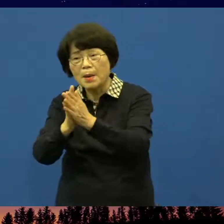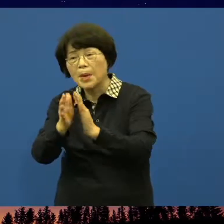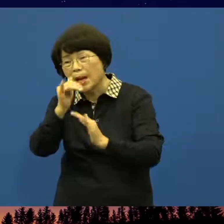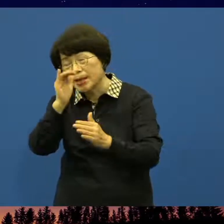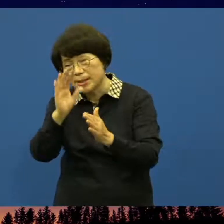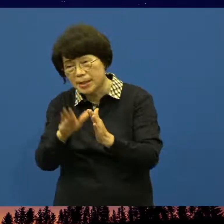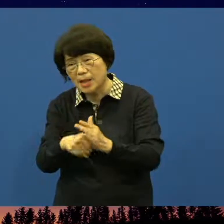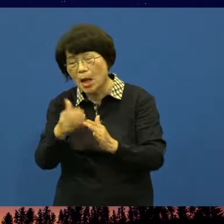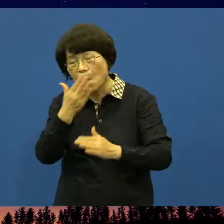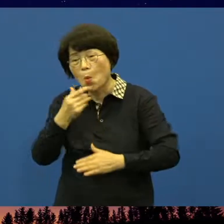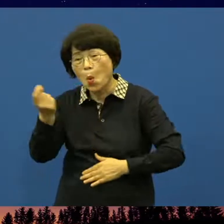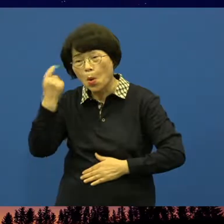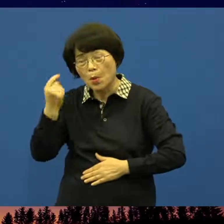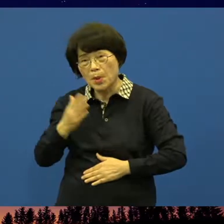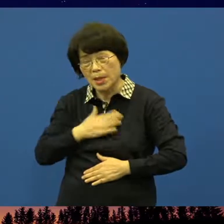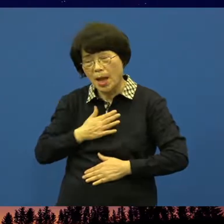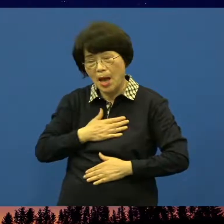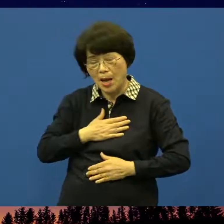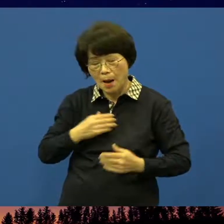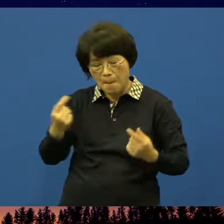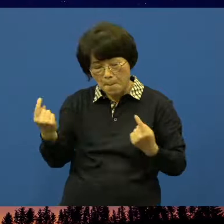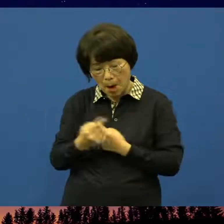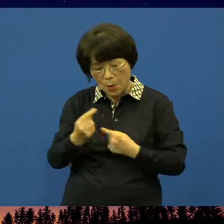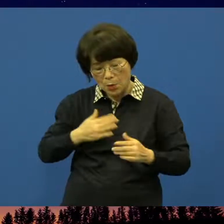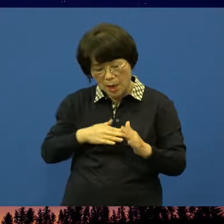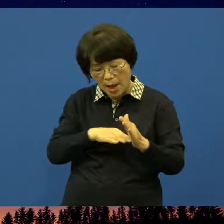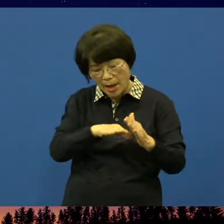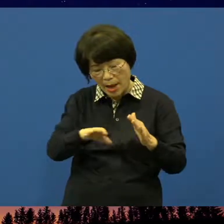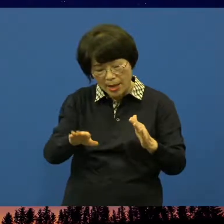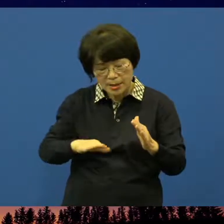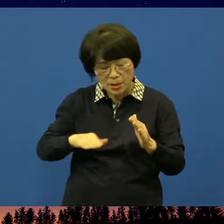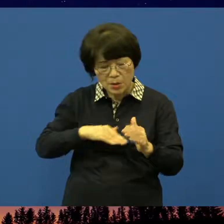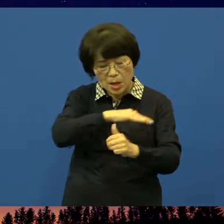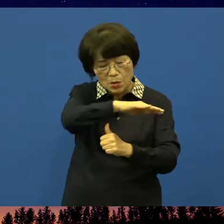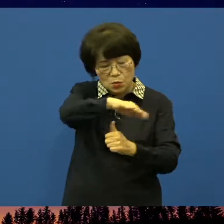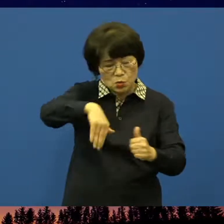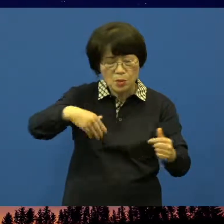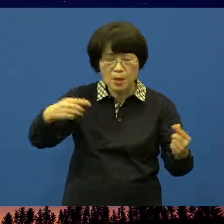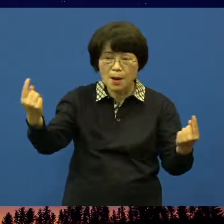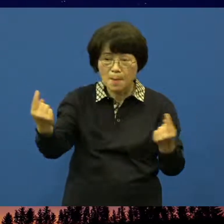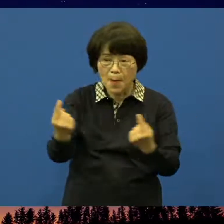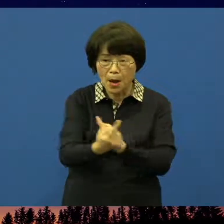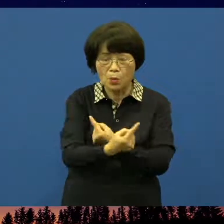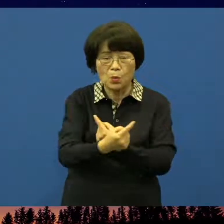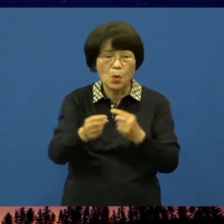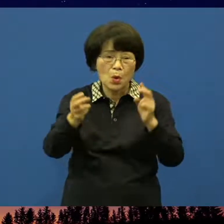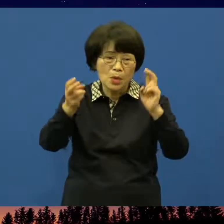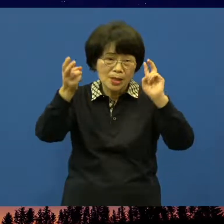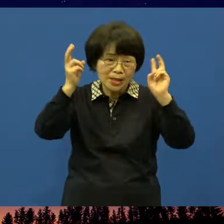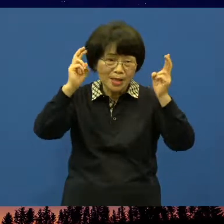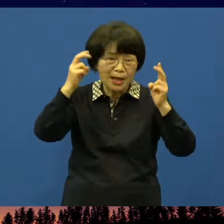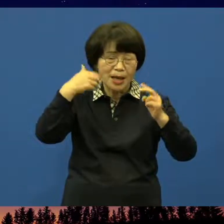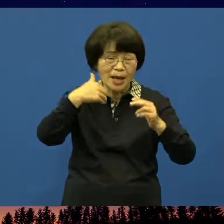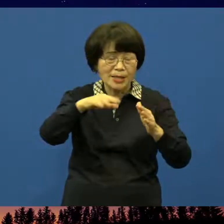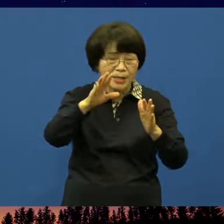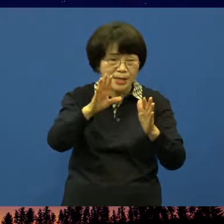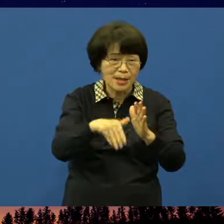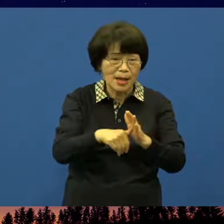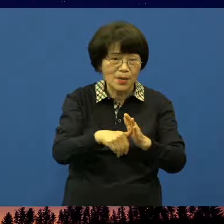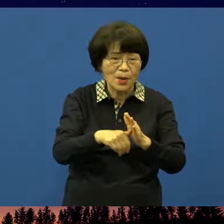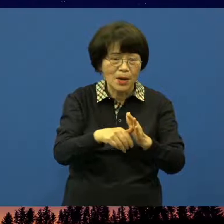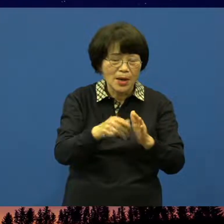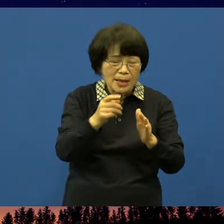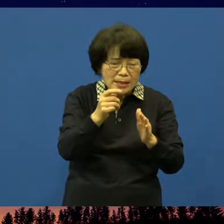복음이 나를 바꾸고 내 가정을 바꾸고 내 주변을 바꾸고 여러분들이 직장에 가서도 여러분들이 정말 그 안에서 소수의